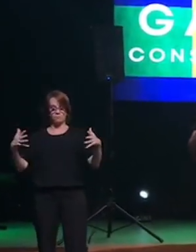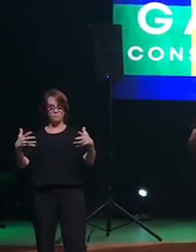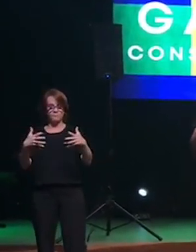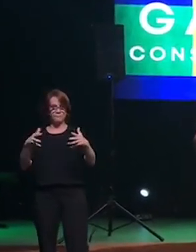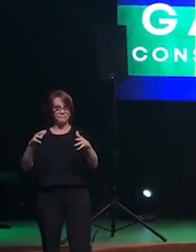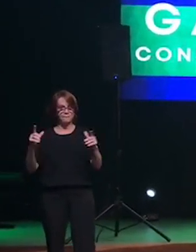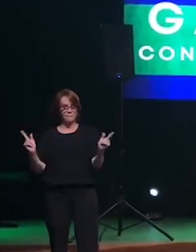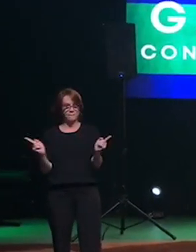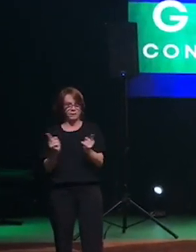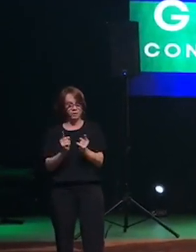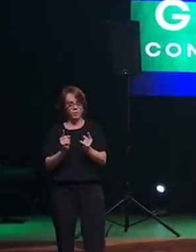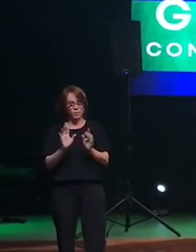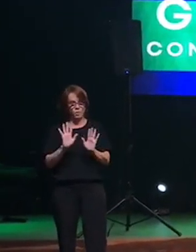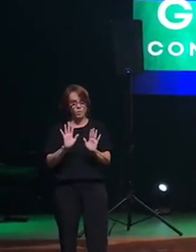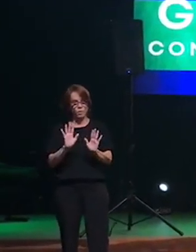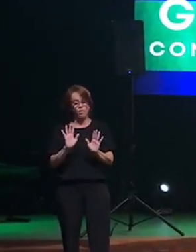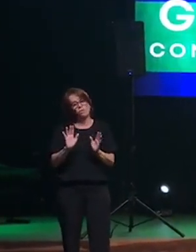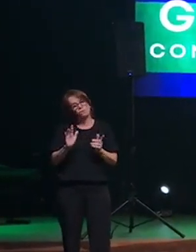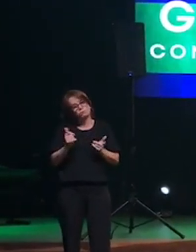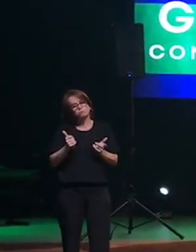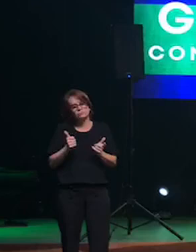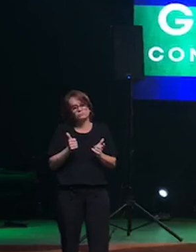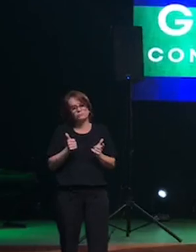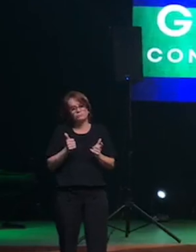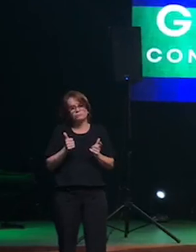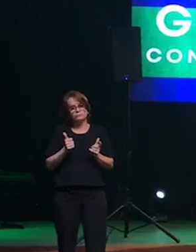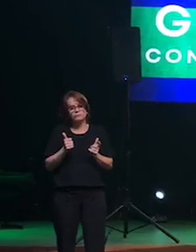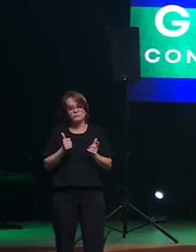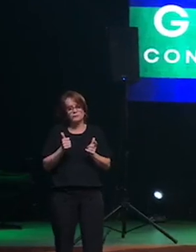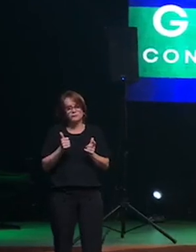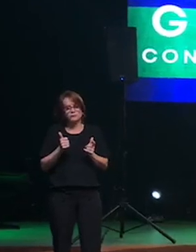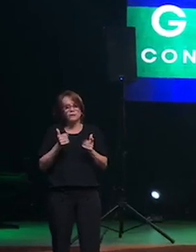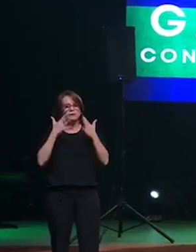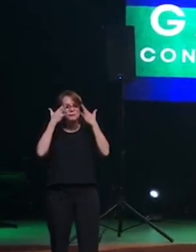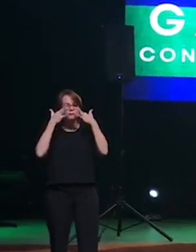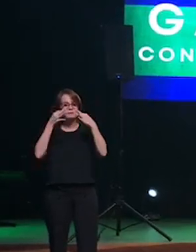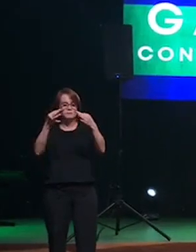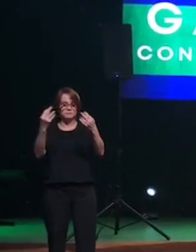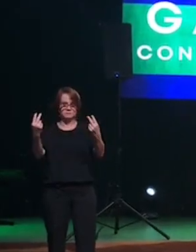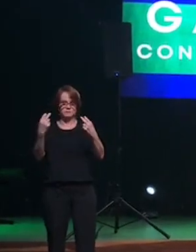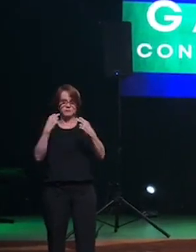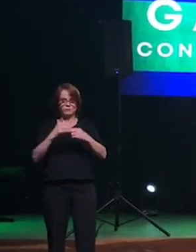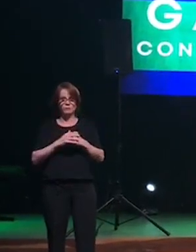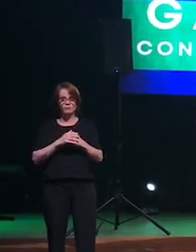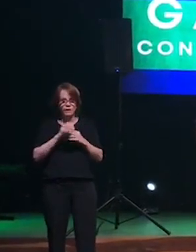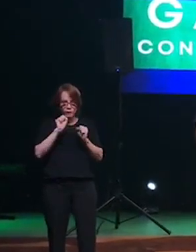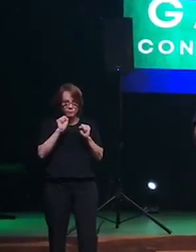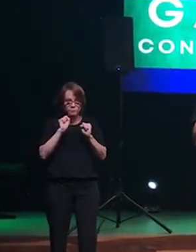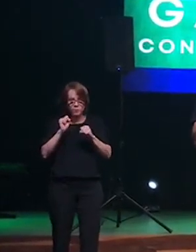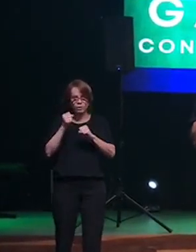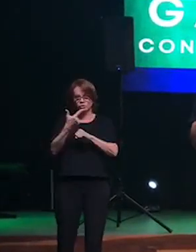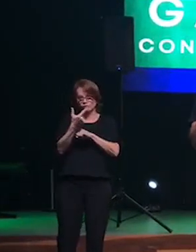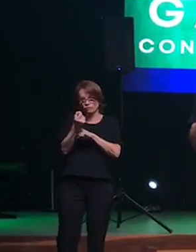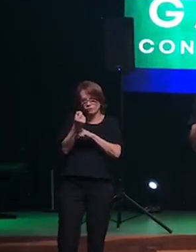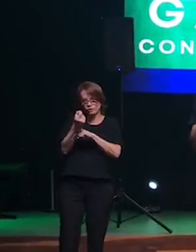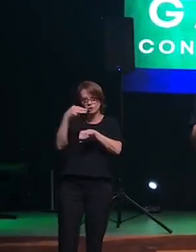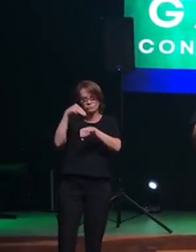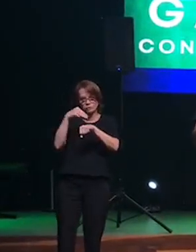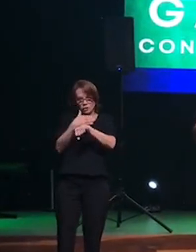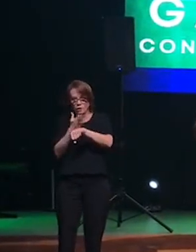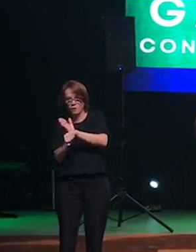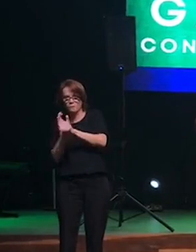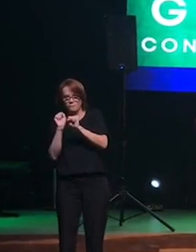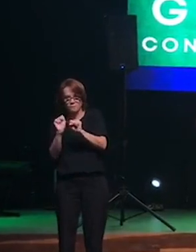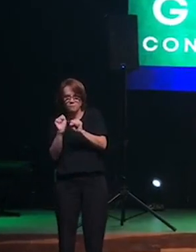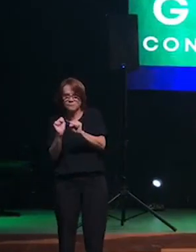Eu posso passar de 20 minutos? Tá tranquilo? Tá todo mundo com tempo? Se tiver fome, você vai ali atrás e come. Tem pão,